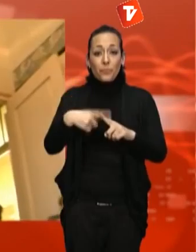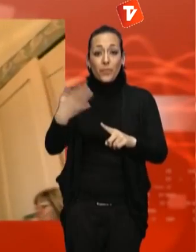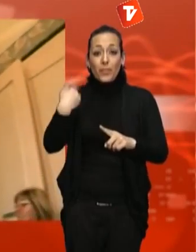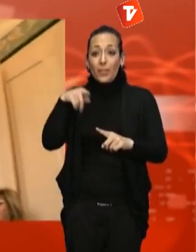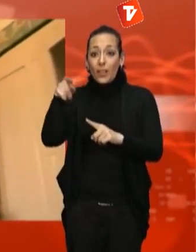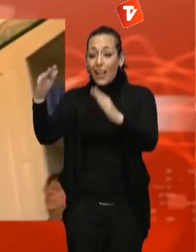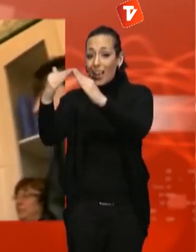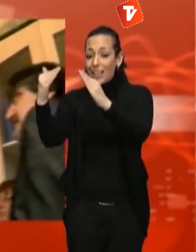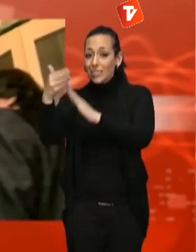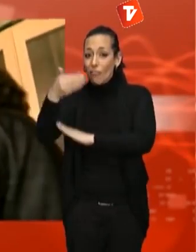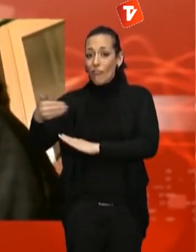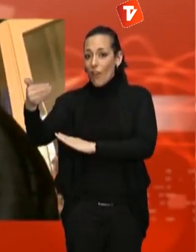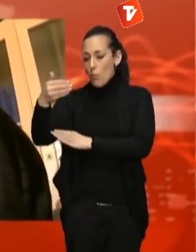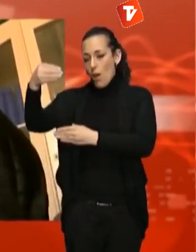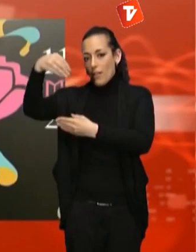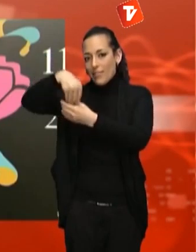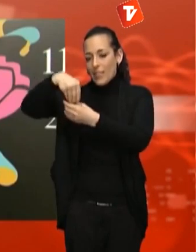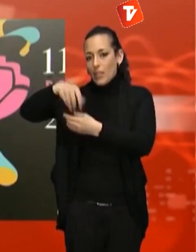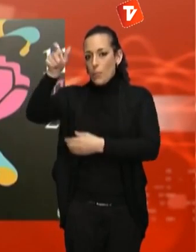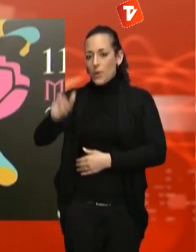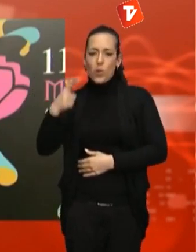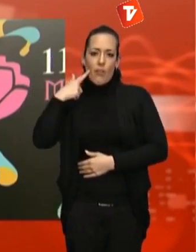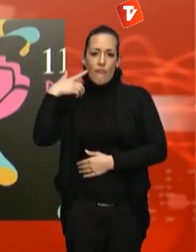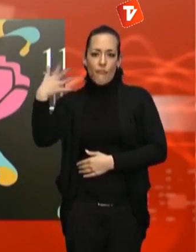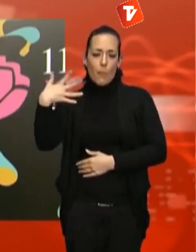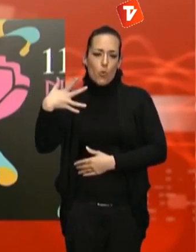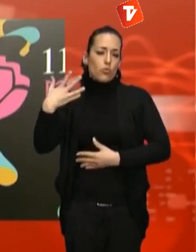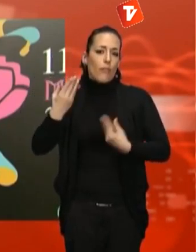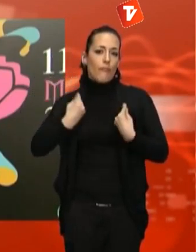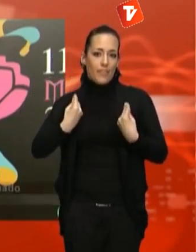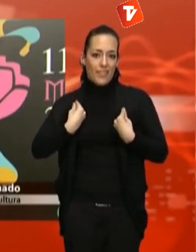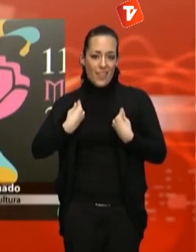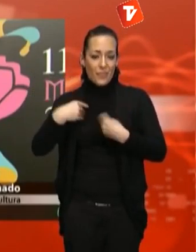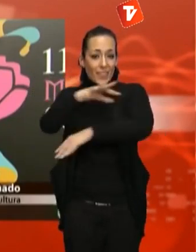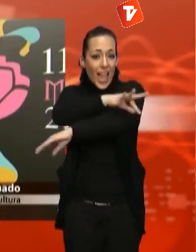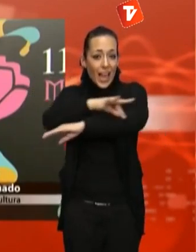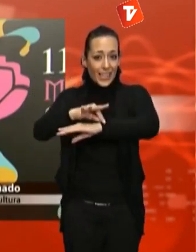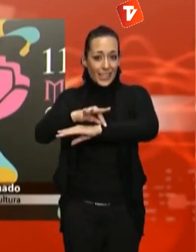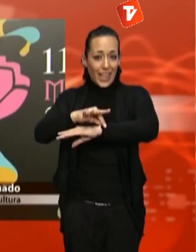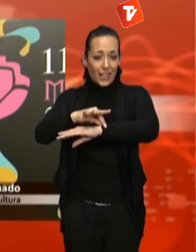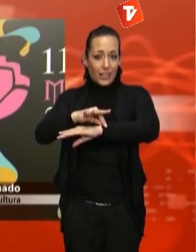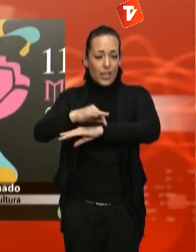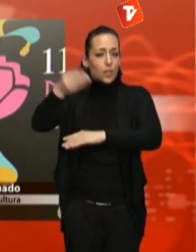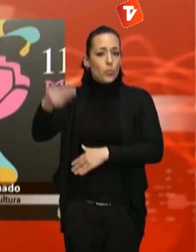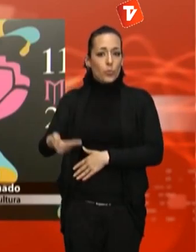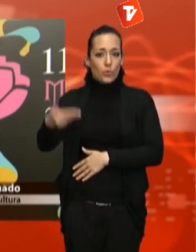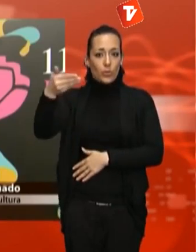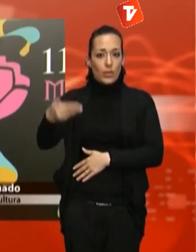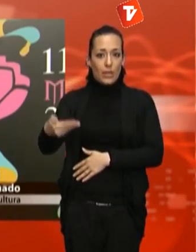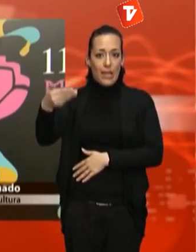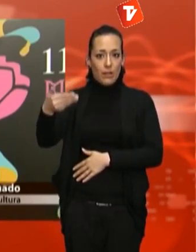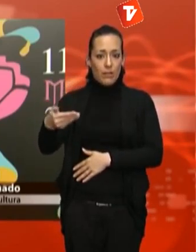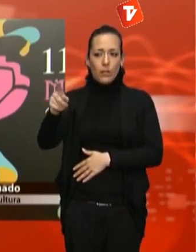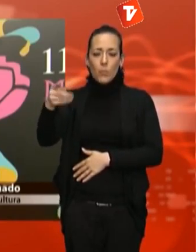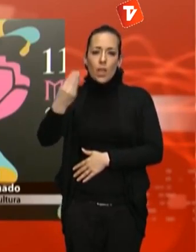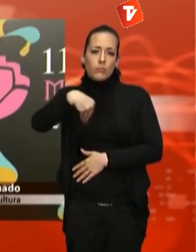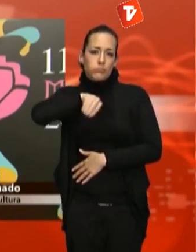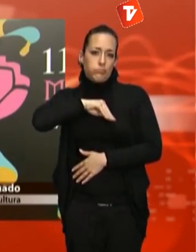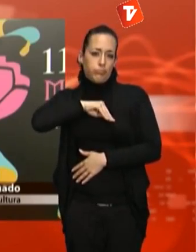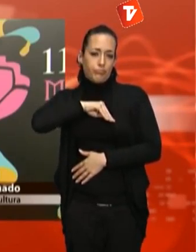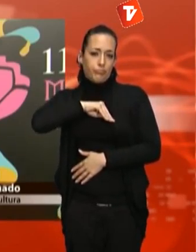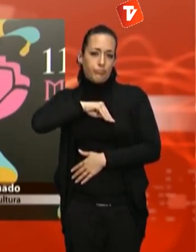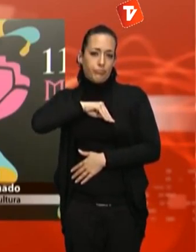la ciutat, algunes de desaparegudes. Recuperem la figura d'un gran arquitecte, una persona que ens va deixar jove, va morir